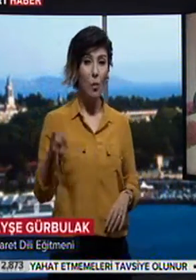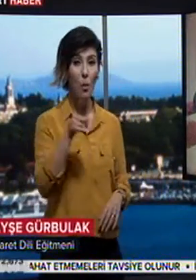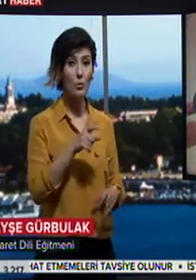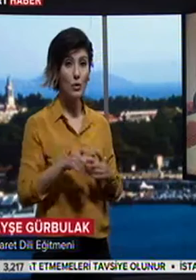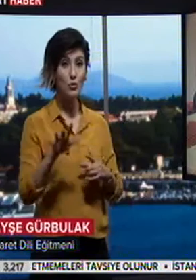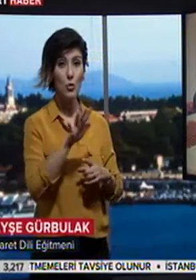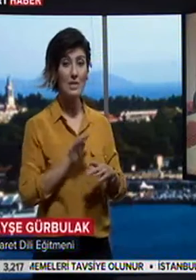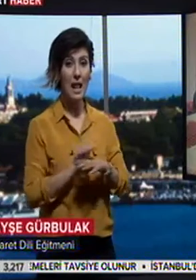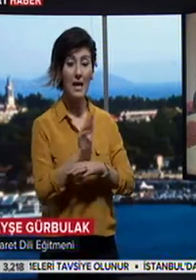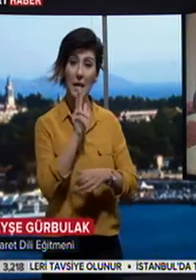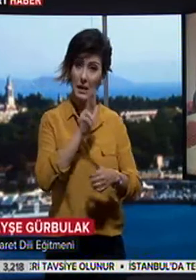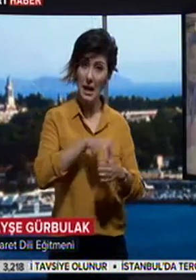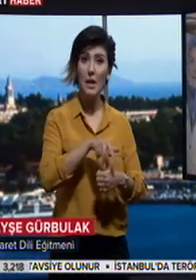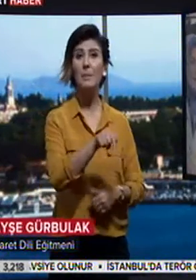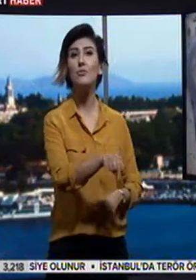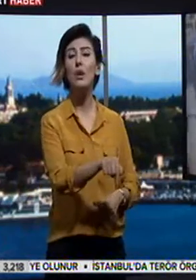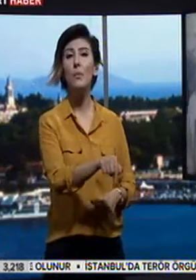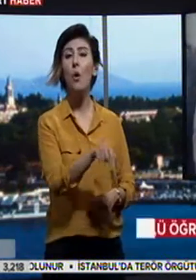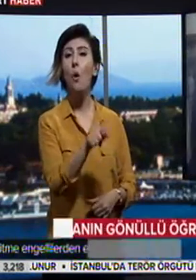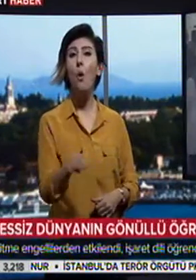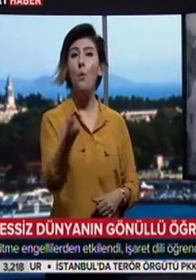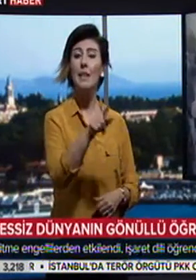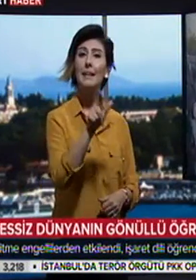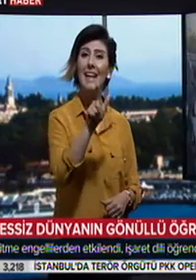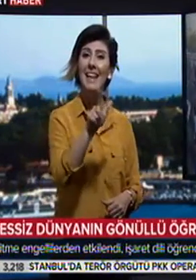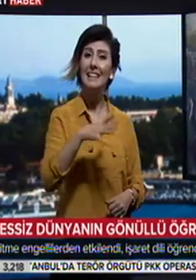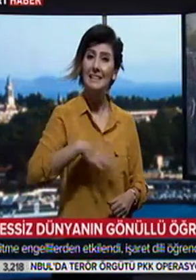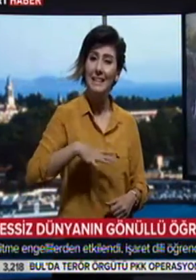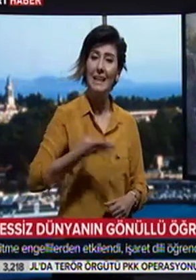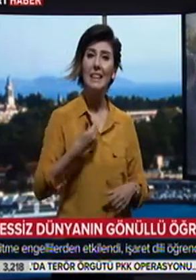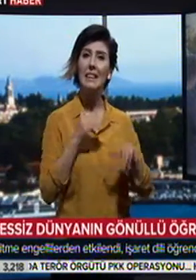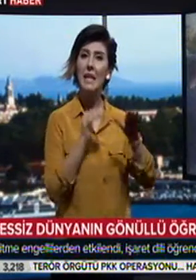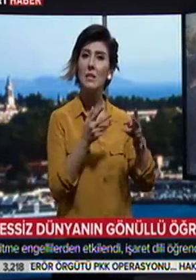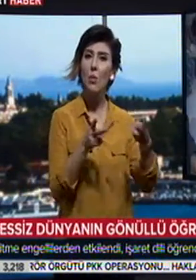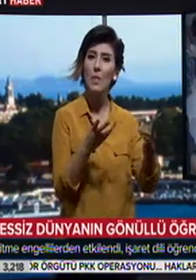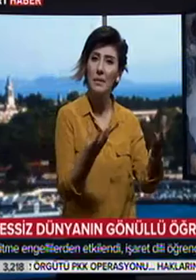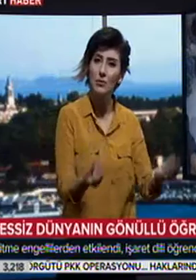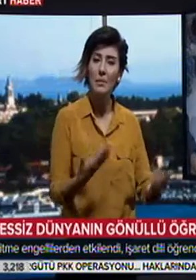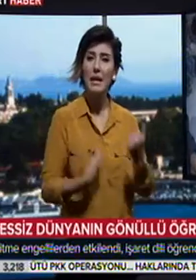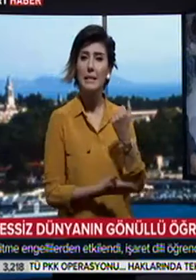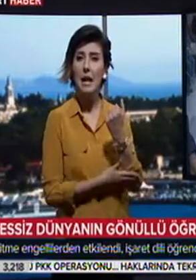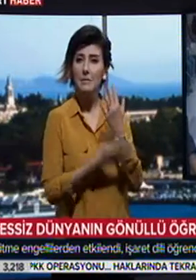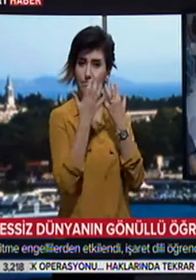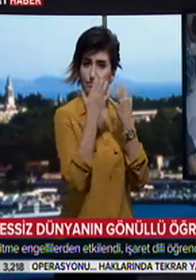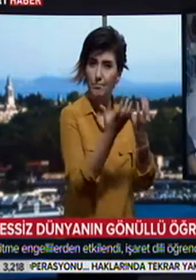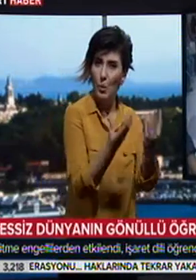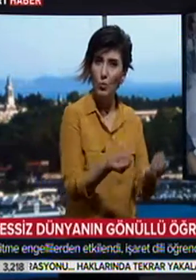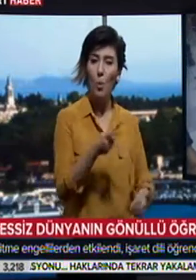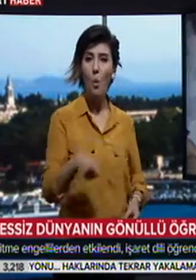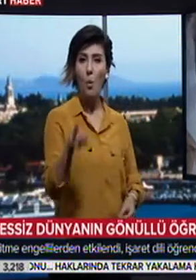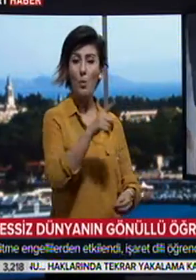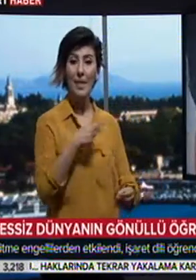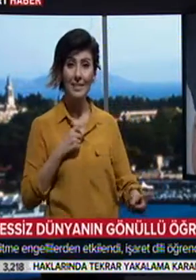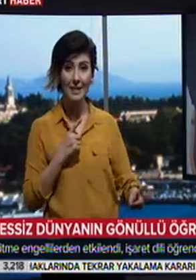sosyal hayata katabileceğimi, onları gerek duyduklarında destek olabileceğimi, yardımlaşabileceğimi ve